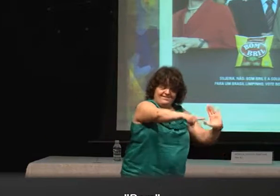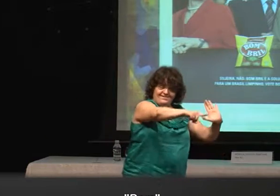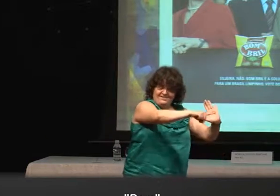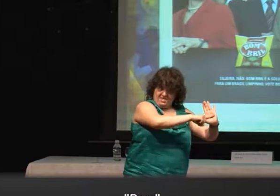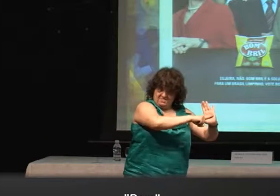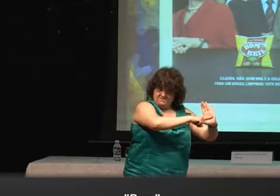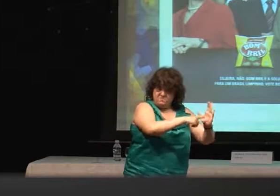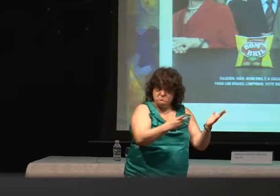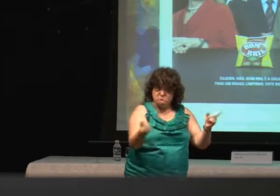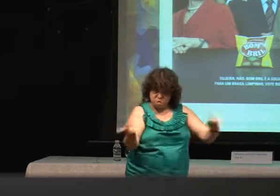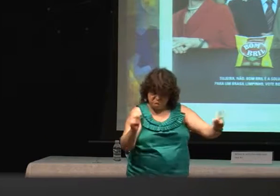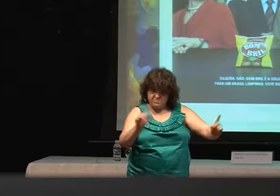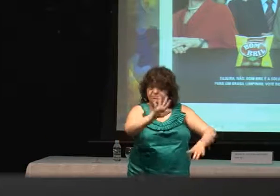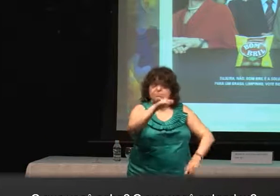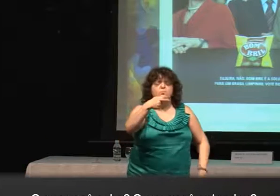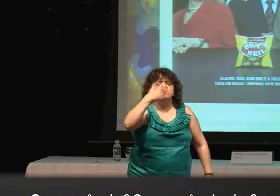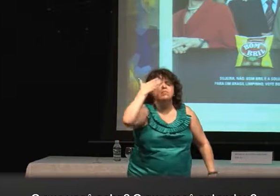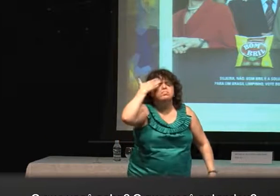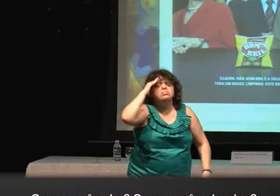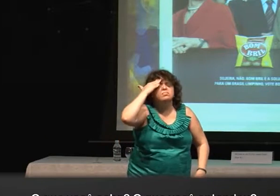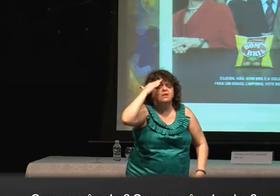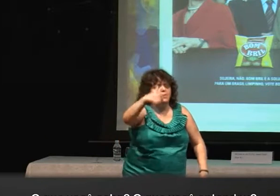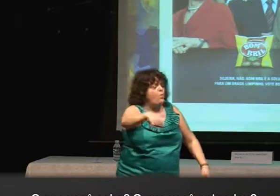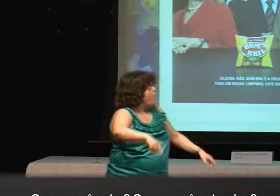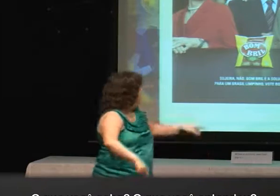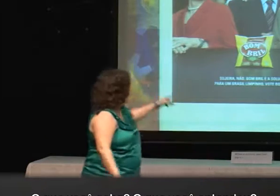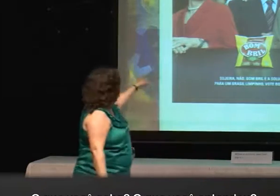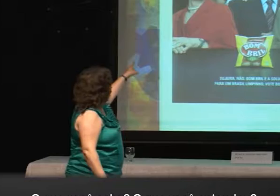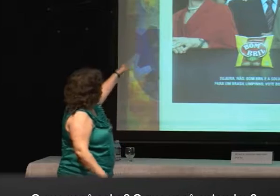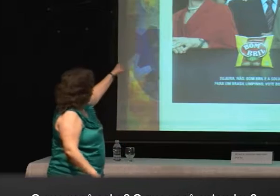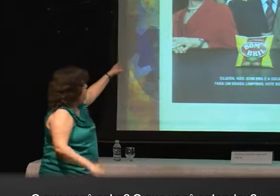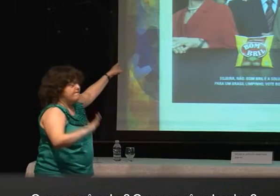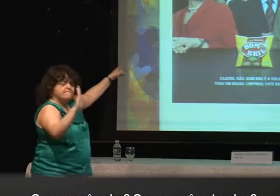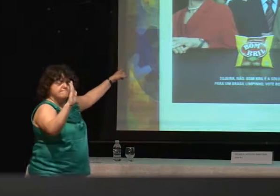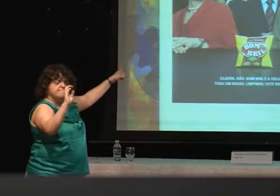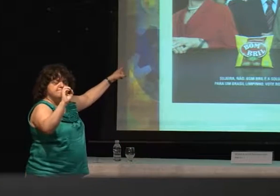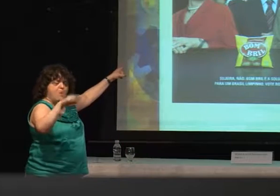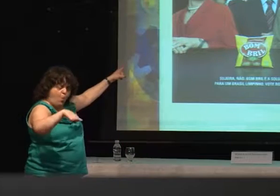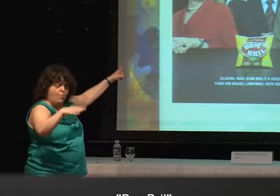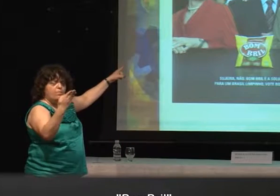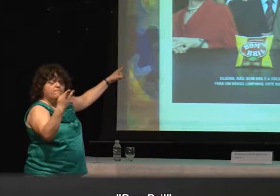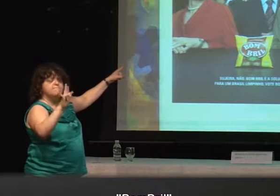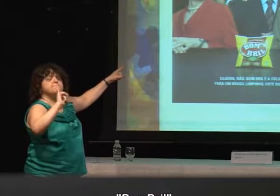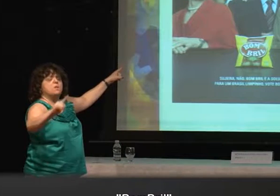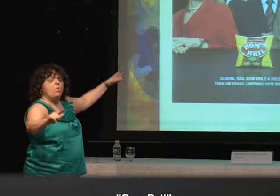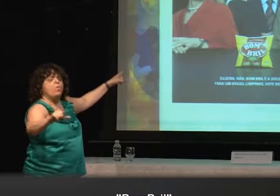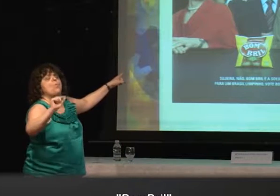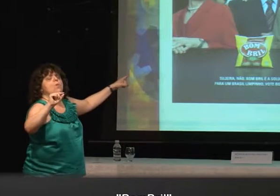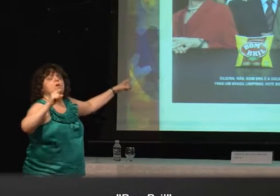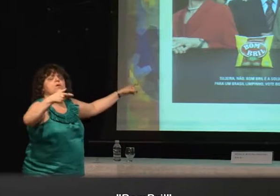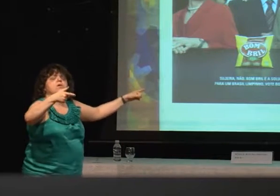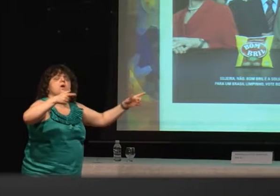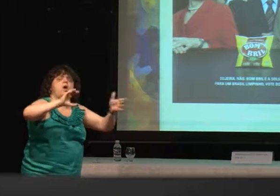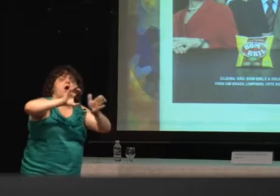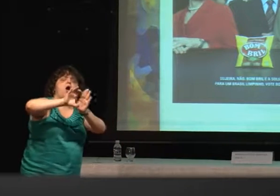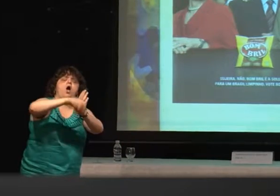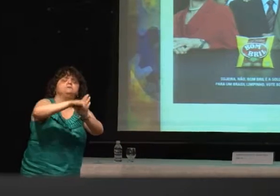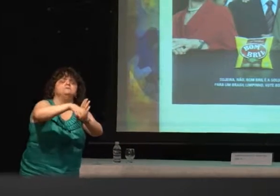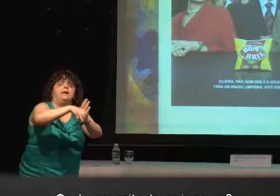Bom. O que você acha? O que você entendeu aqui, ó? Bom, bril. Qual é